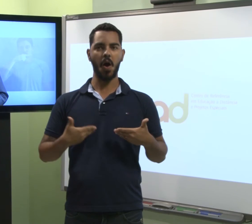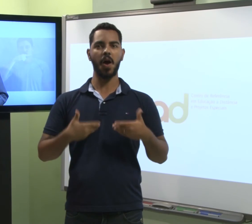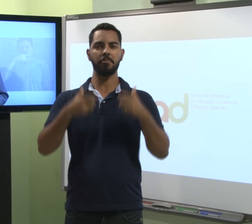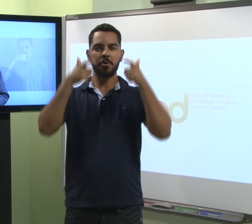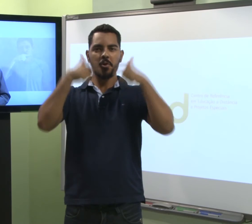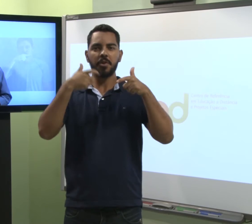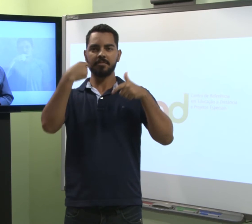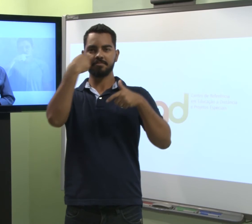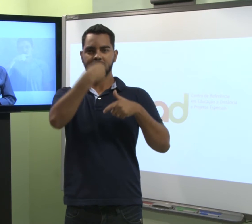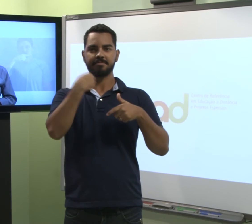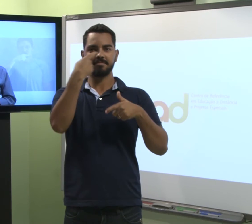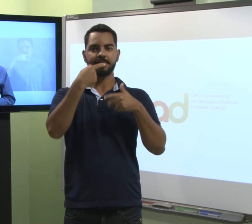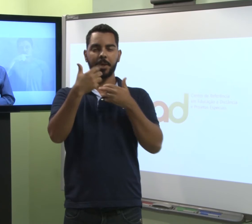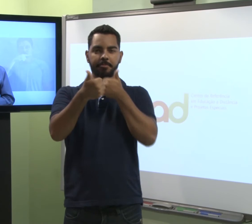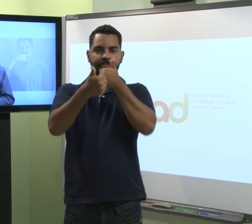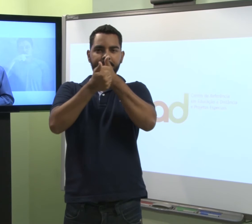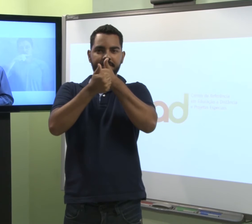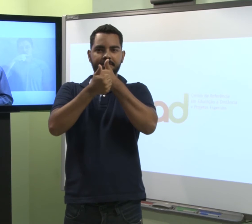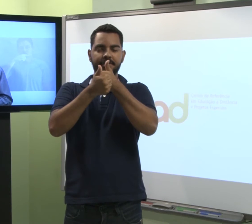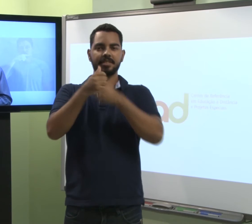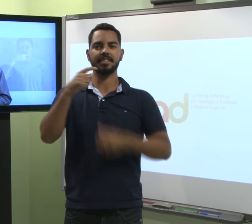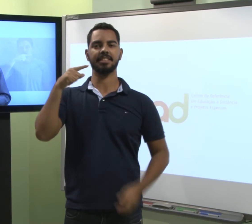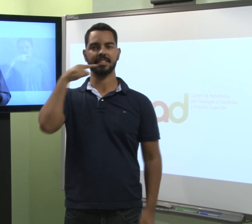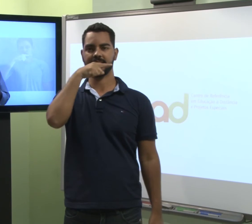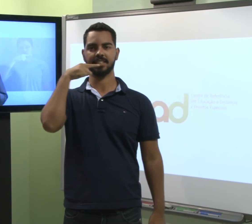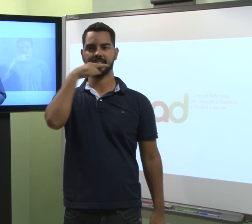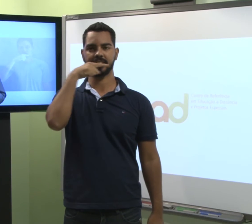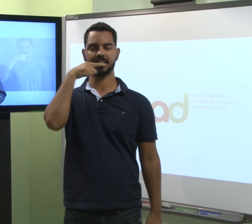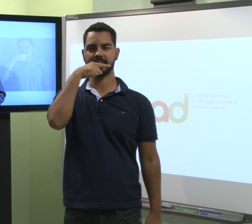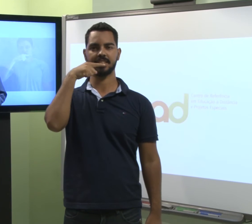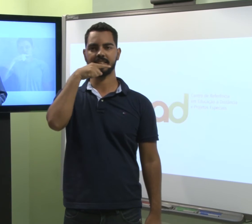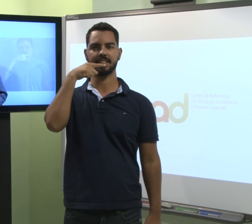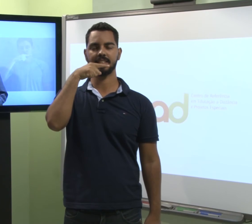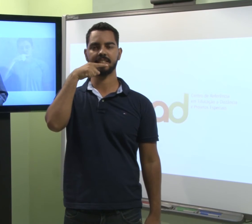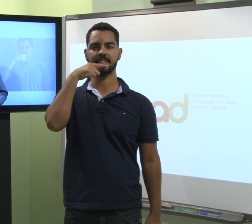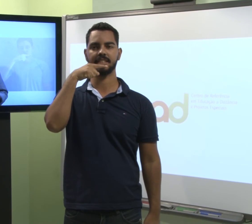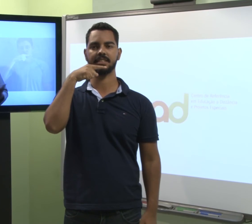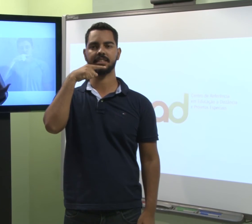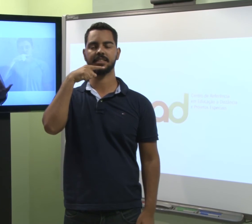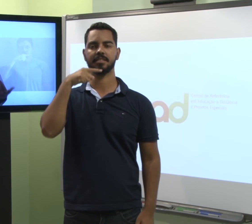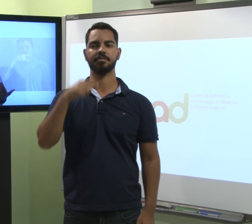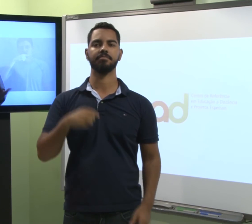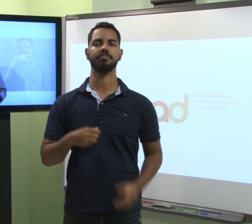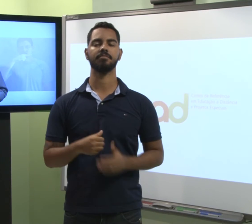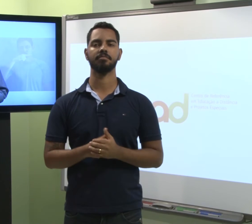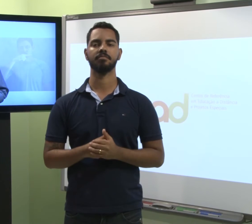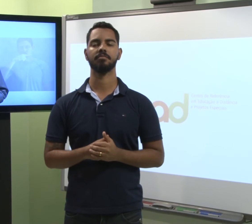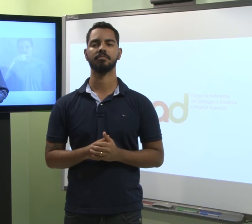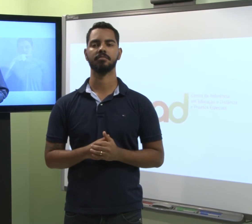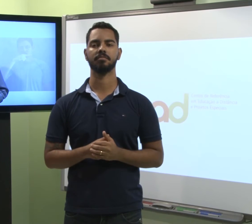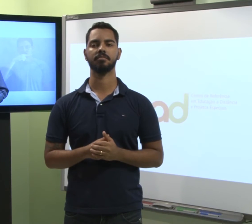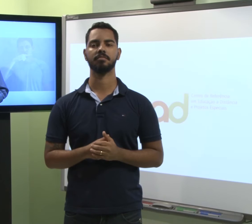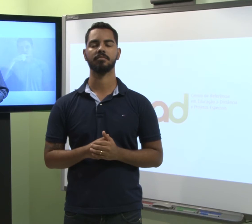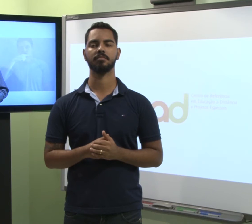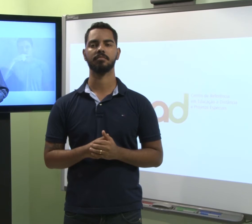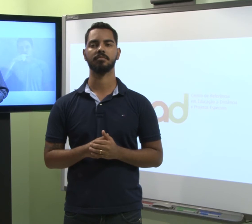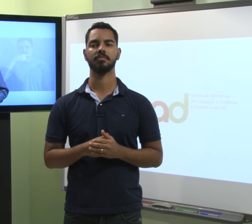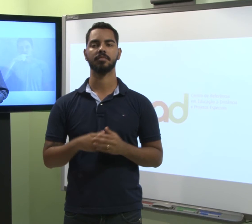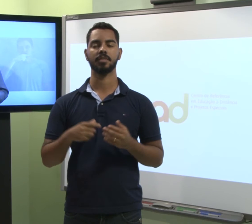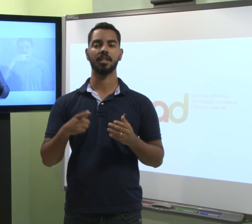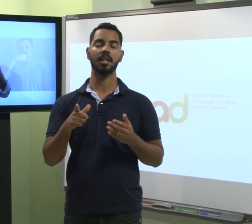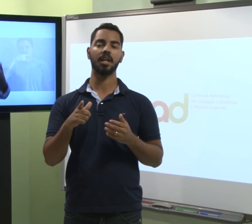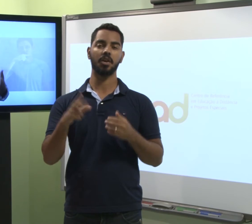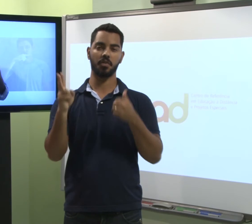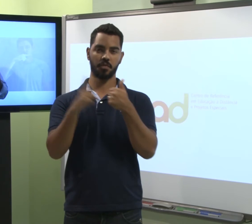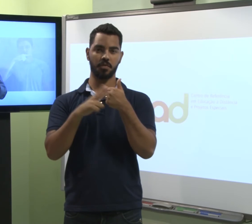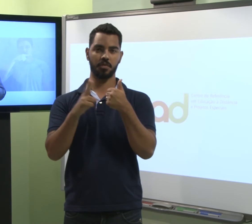Esse sinal se realiza junto da parte do corpo que é o objeto do verbo e, nesse caso, dizemos que o verbo